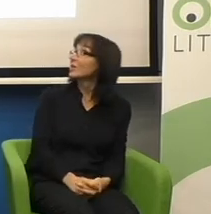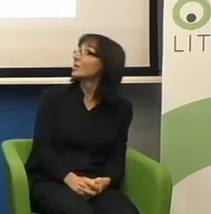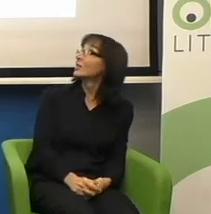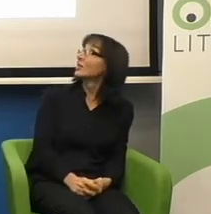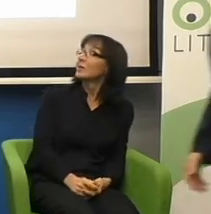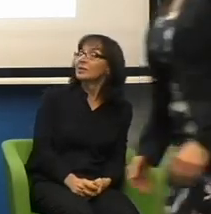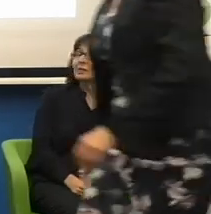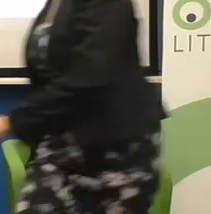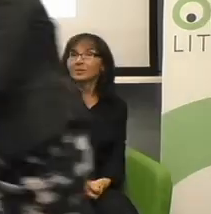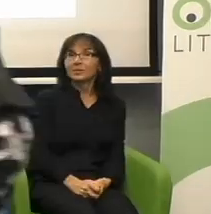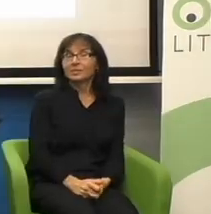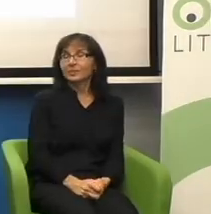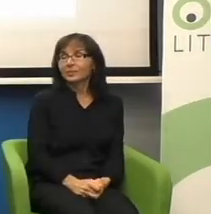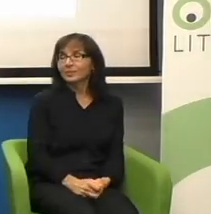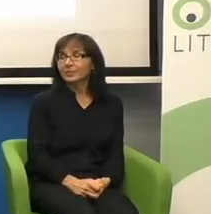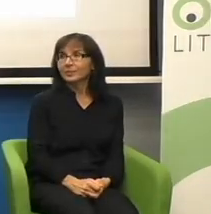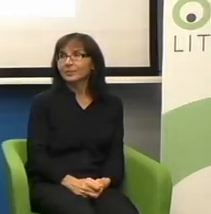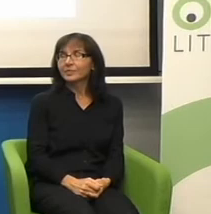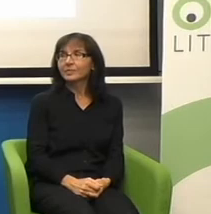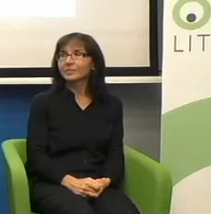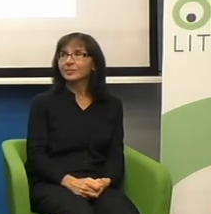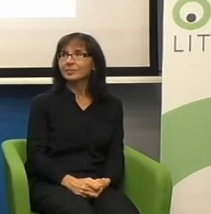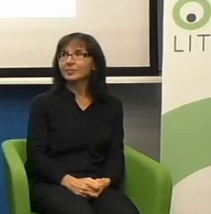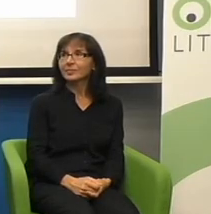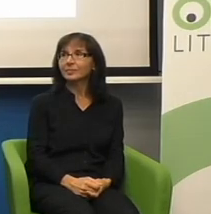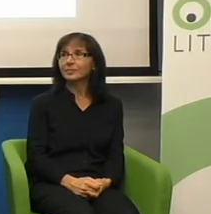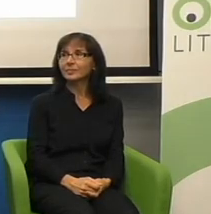Czy my możemy tu panią napikować?